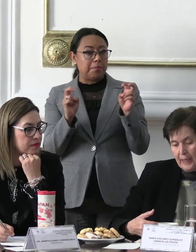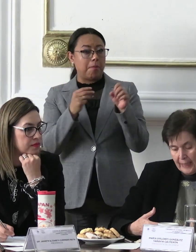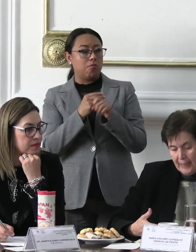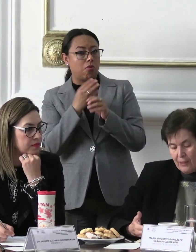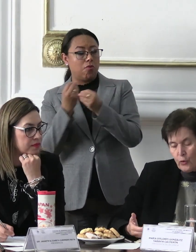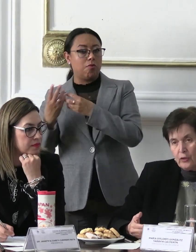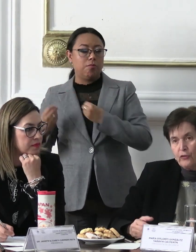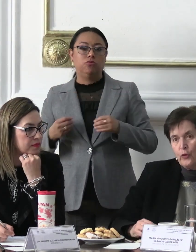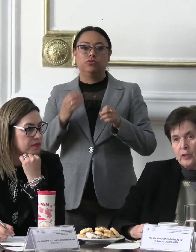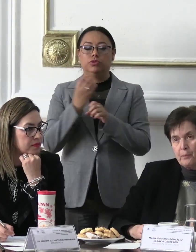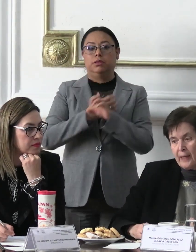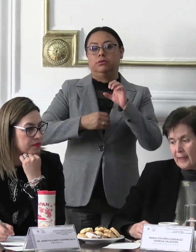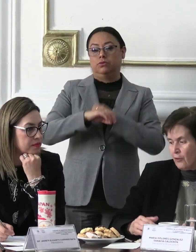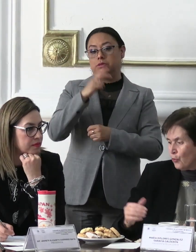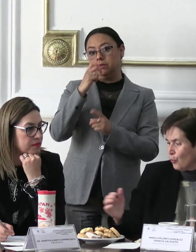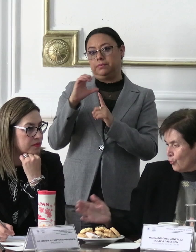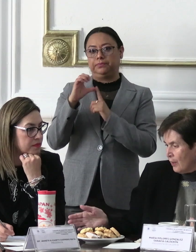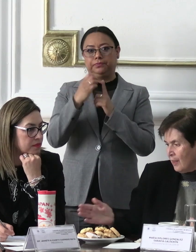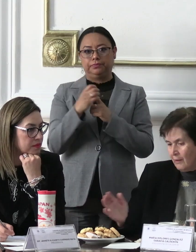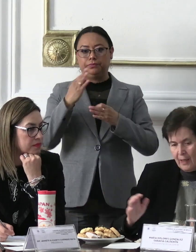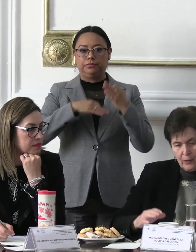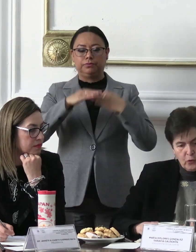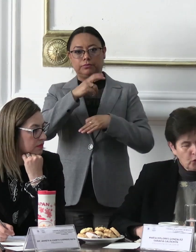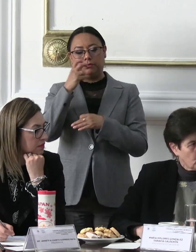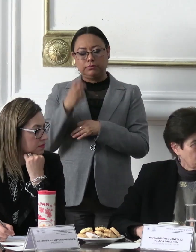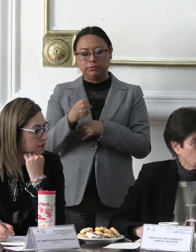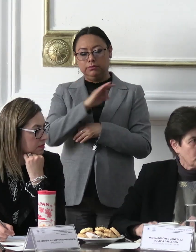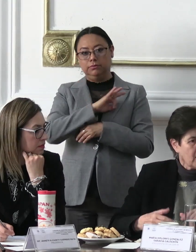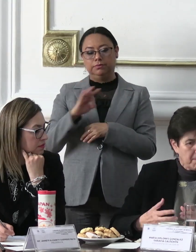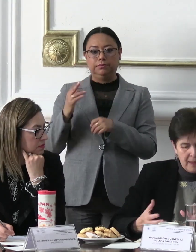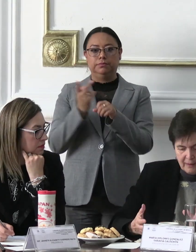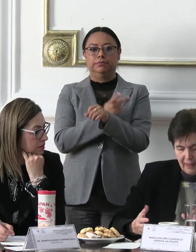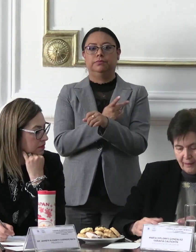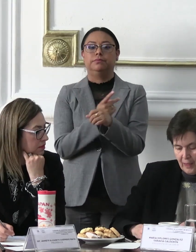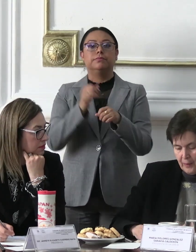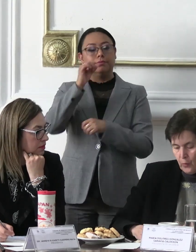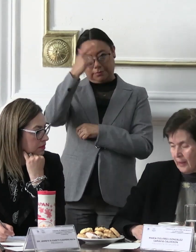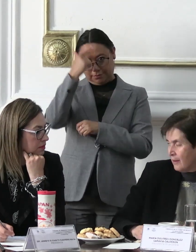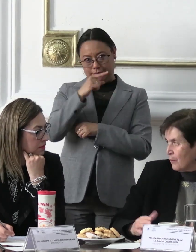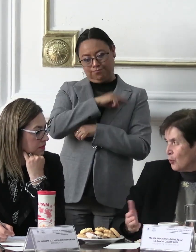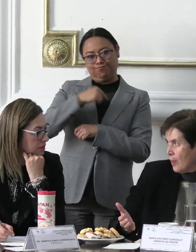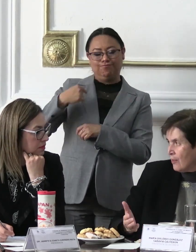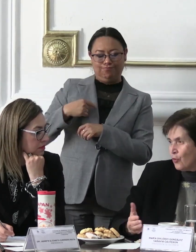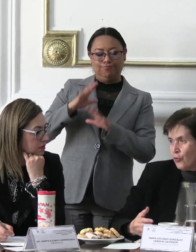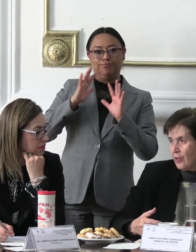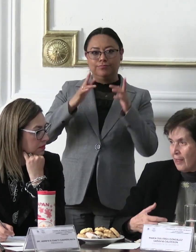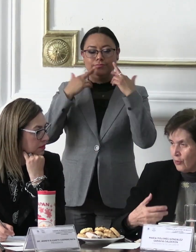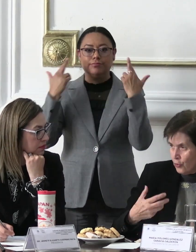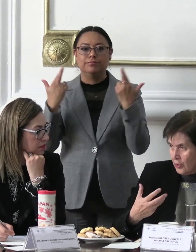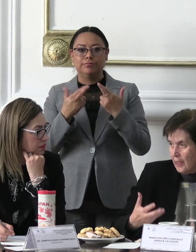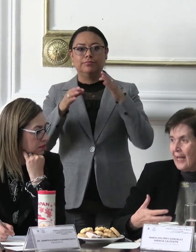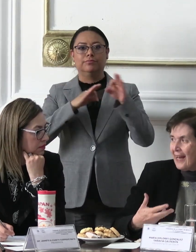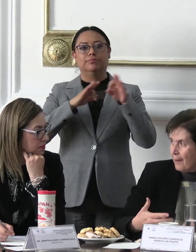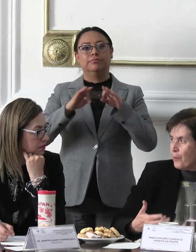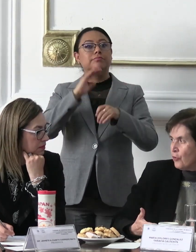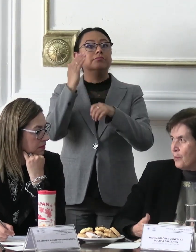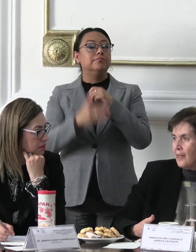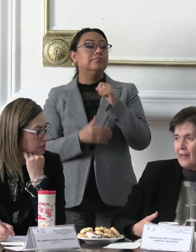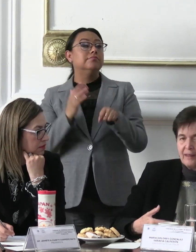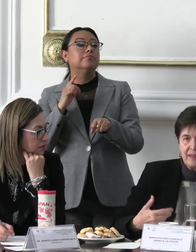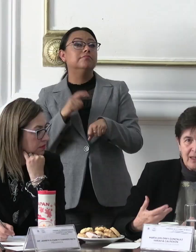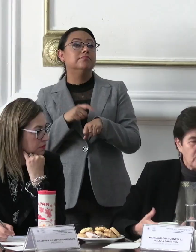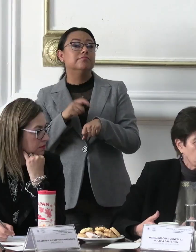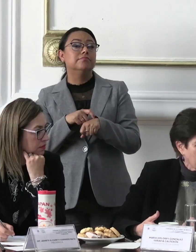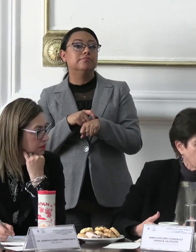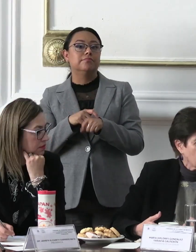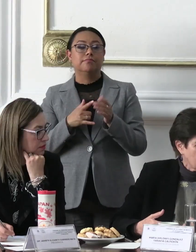comisión y las condiciones para que esto suceda. Anoche tuvimos una mesa de trabajo, ahí terminó a las 12 de la noche, la